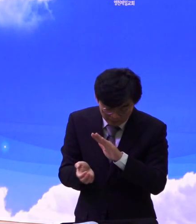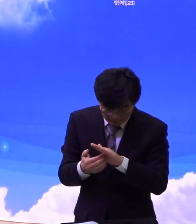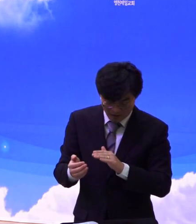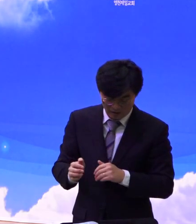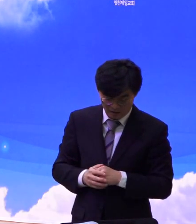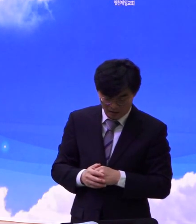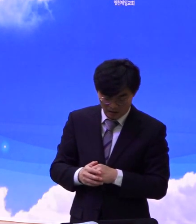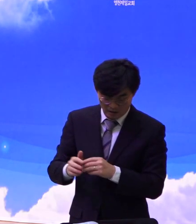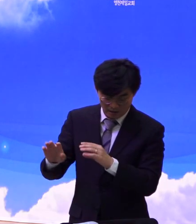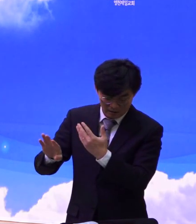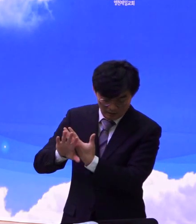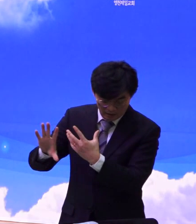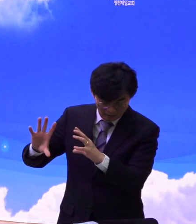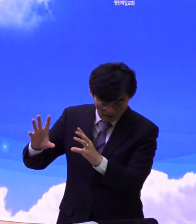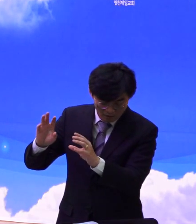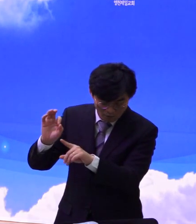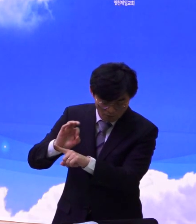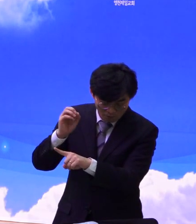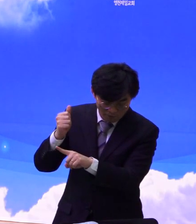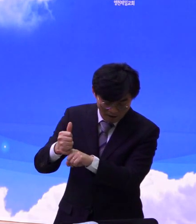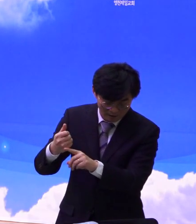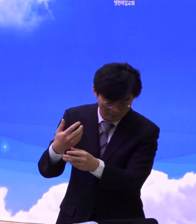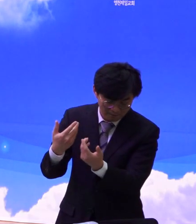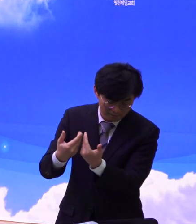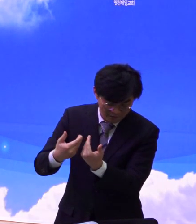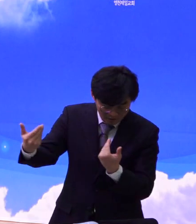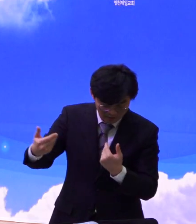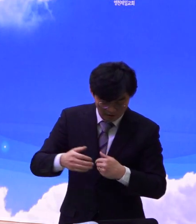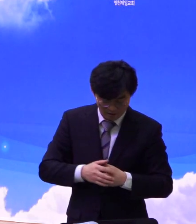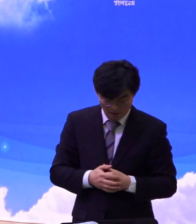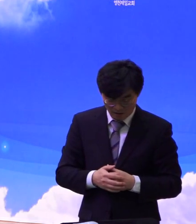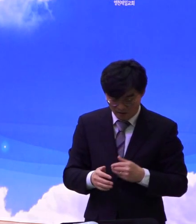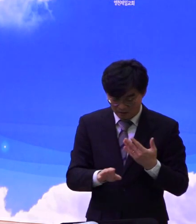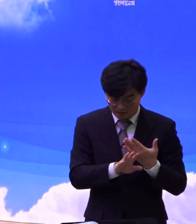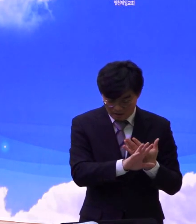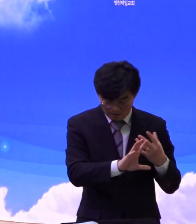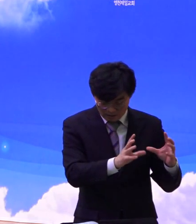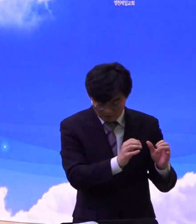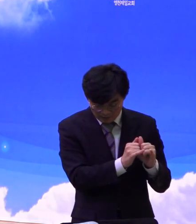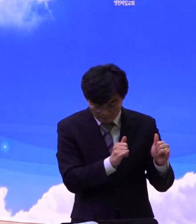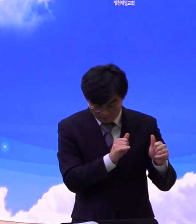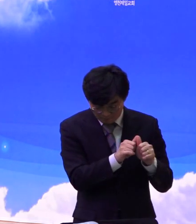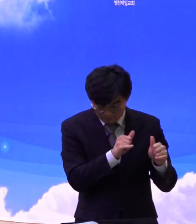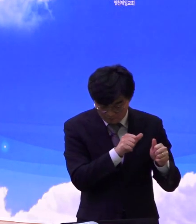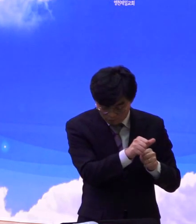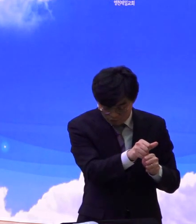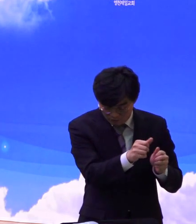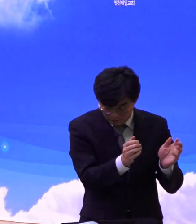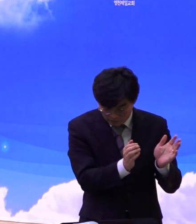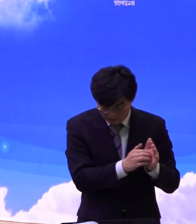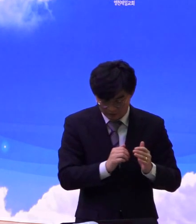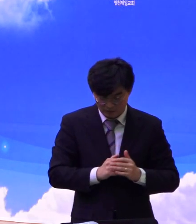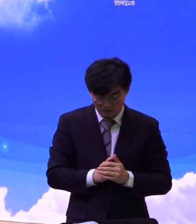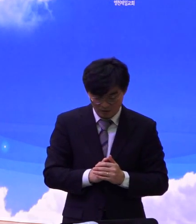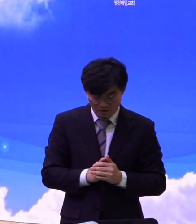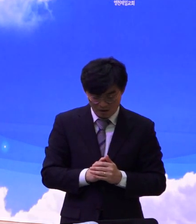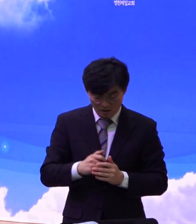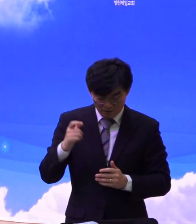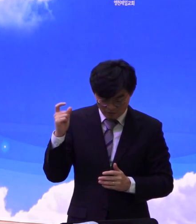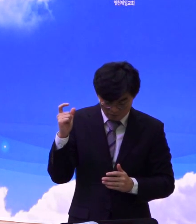왕을 배반하고 섬기지 아니하였고 그가 블레셋 사람들을 쳐서 가사와 그 사방에